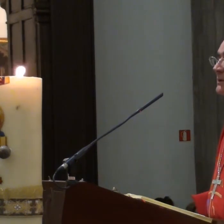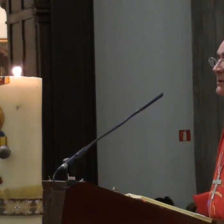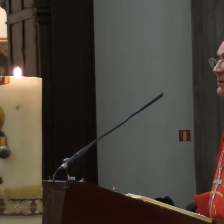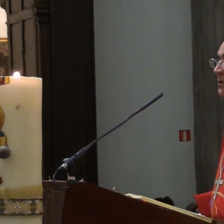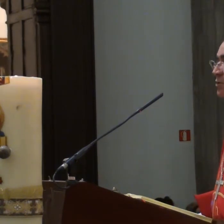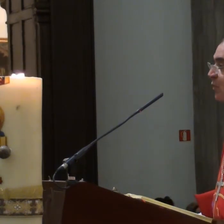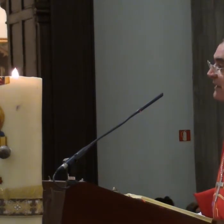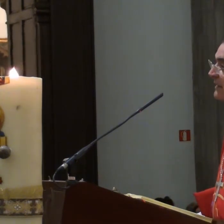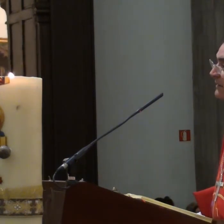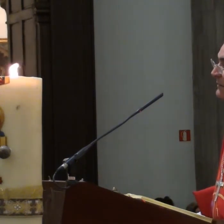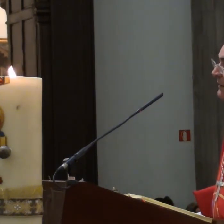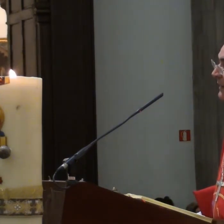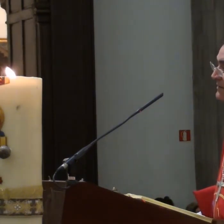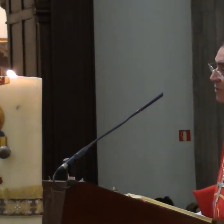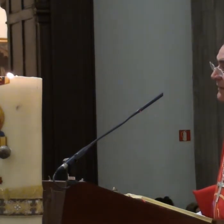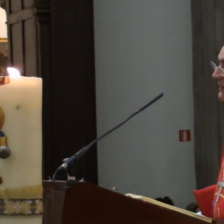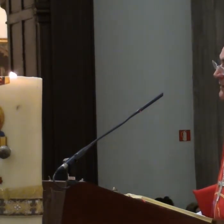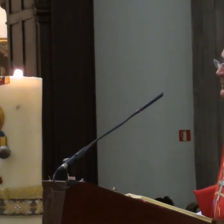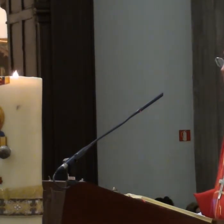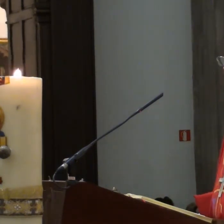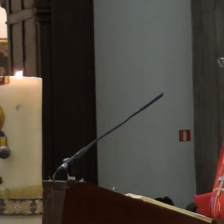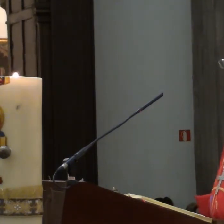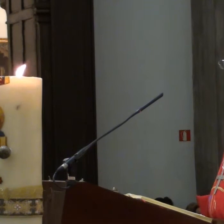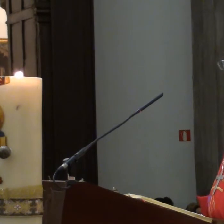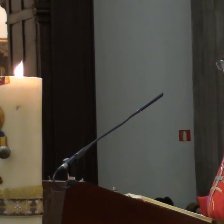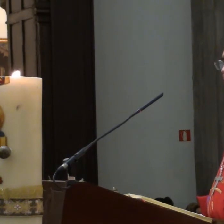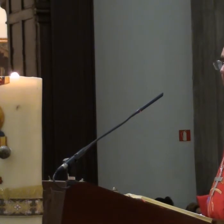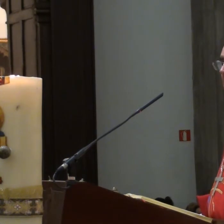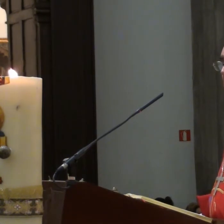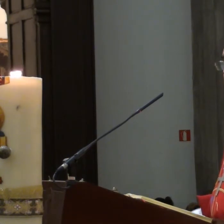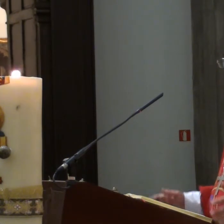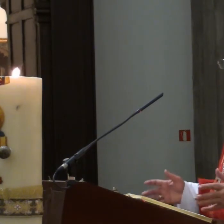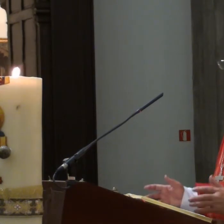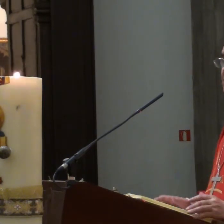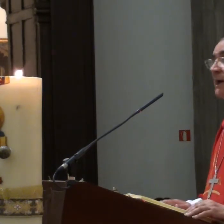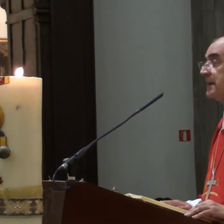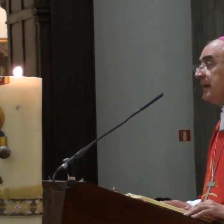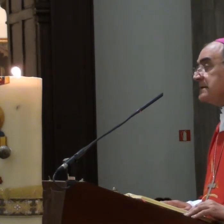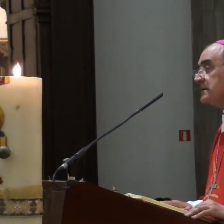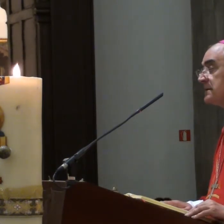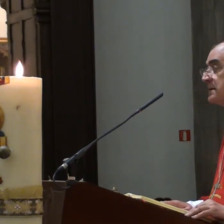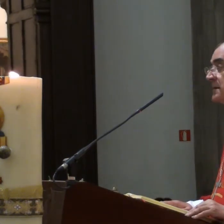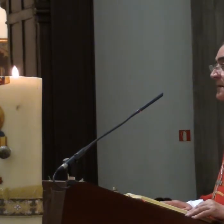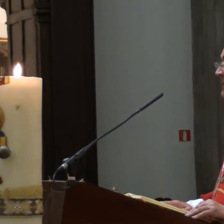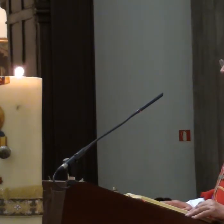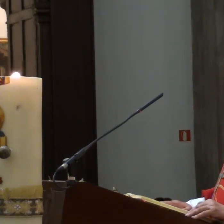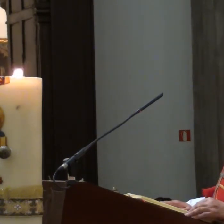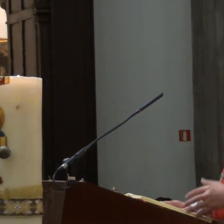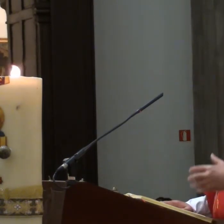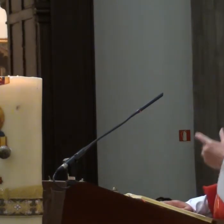fragmentado nos cuentan la historia de haber es una preciosa catequesis